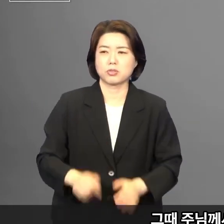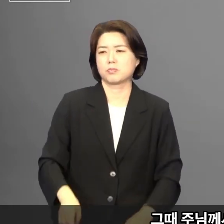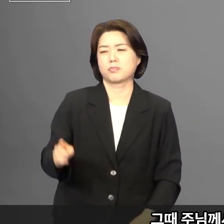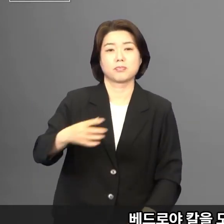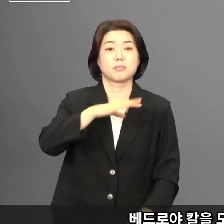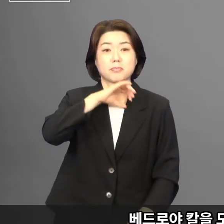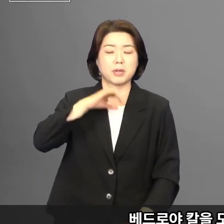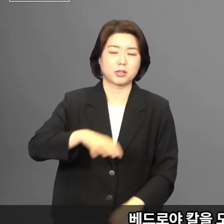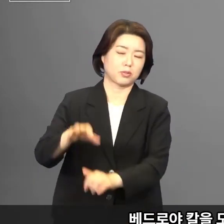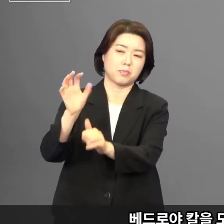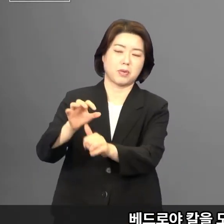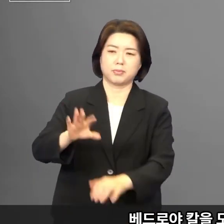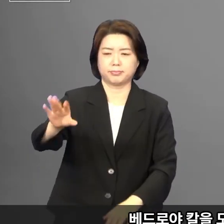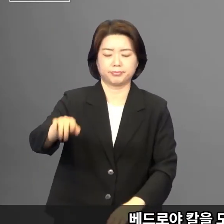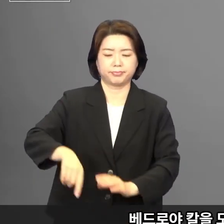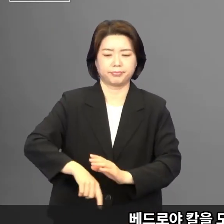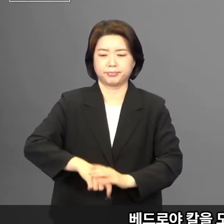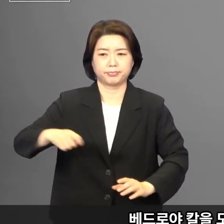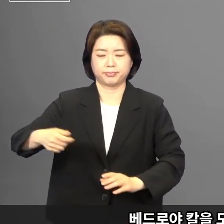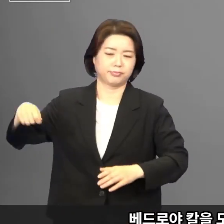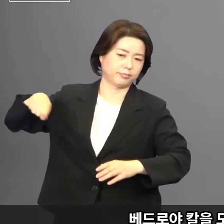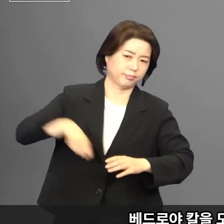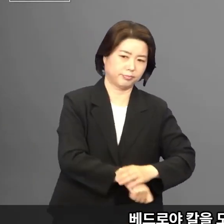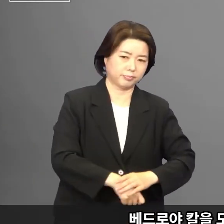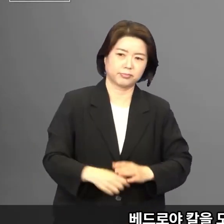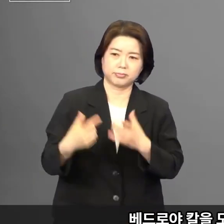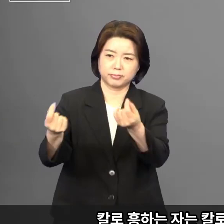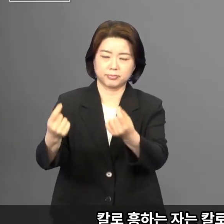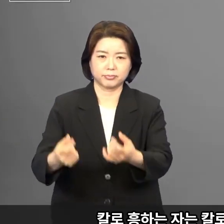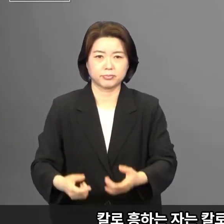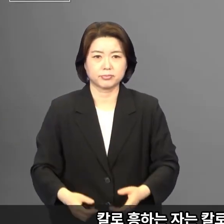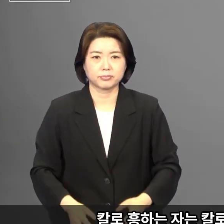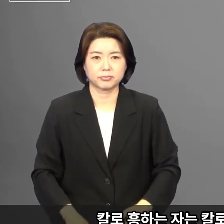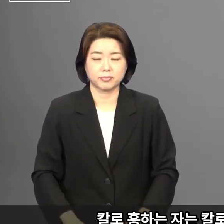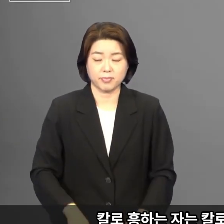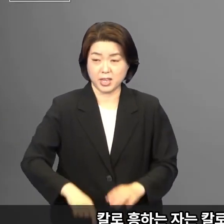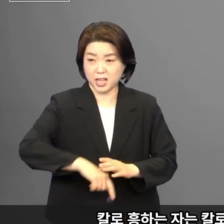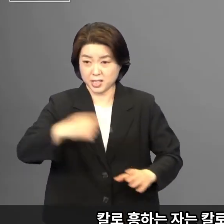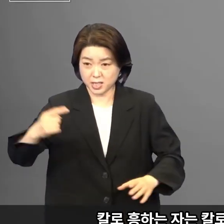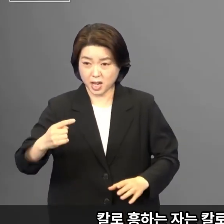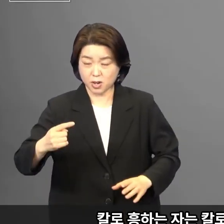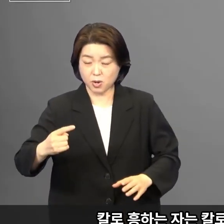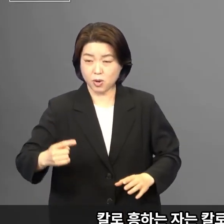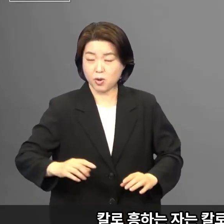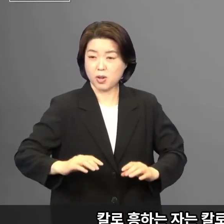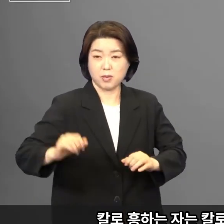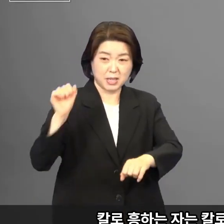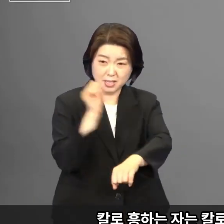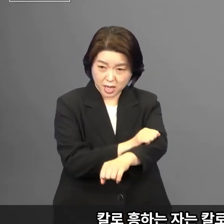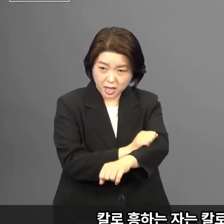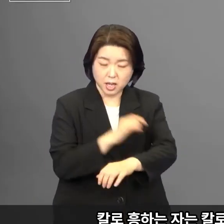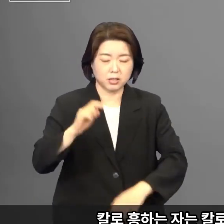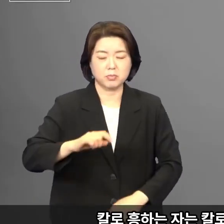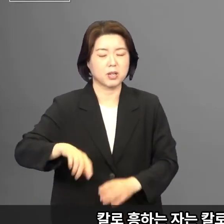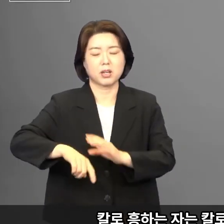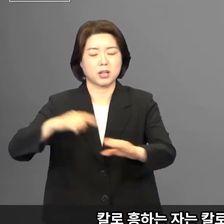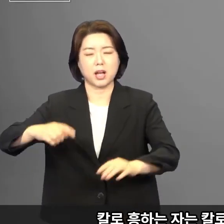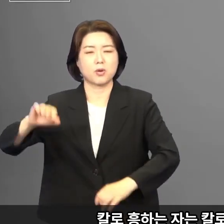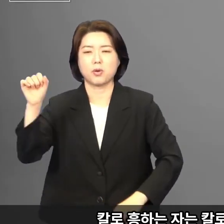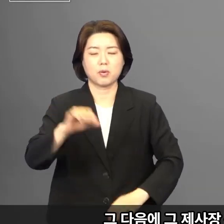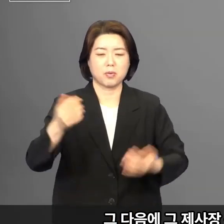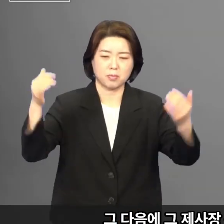책망하시죠. 베드로야, 칼을 도로 칼집에 집어넣어라. 칼로 흥하는 자는 칼로 망하는 거야.